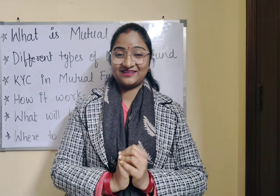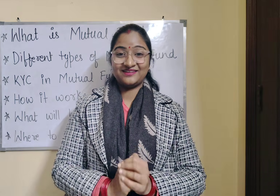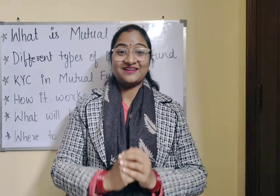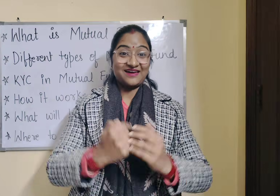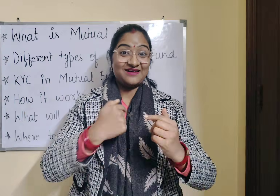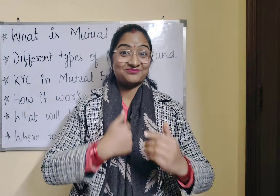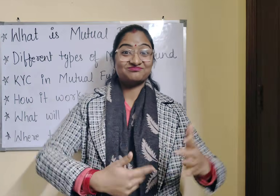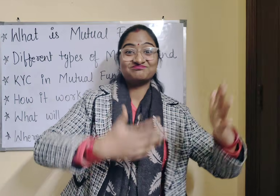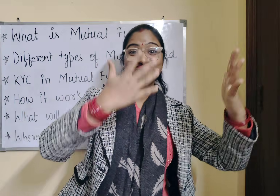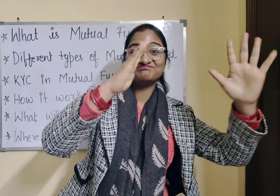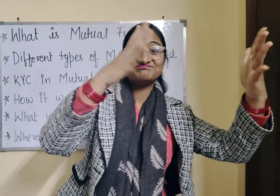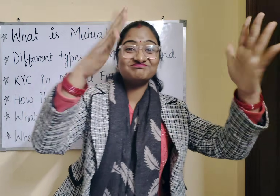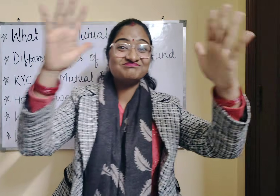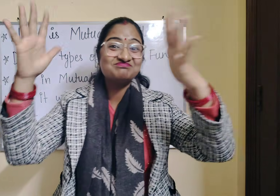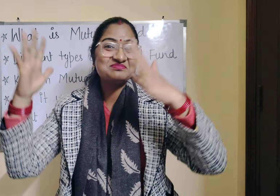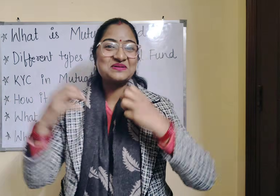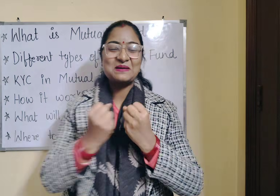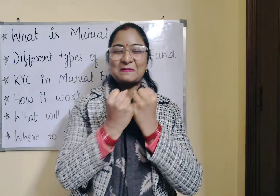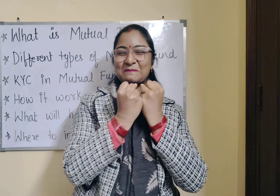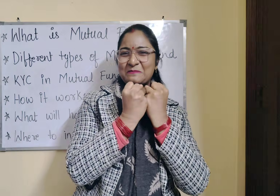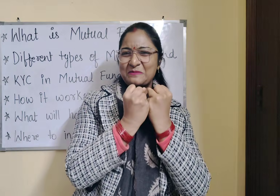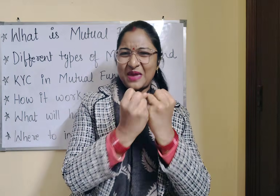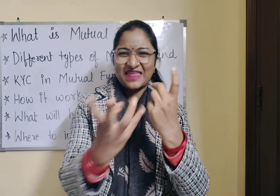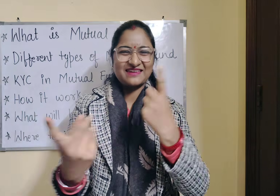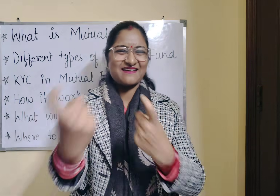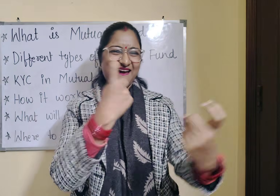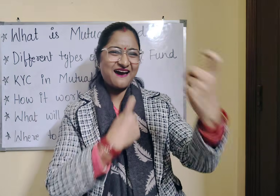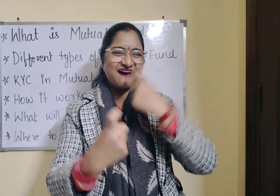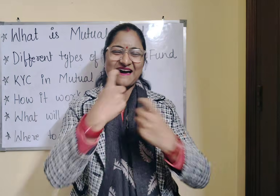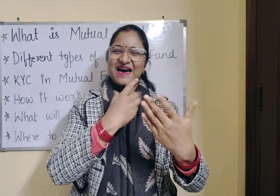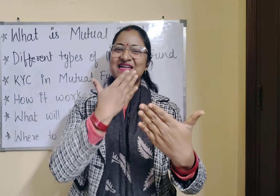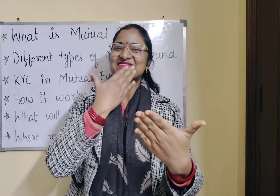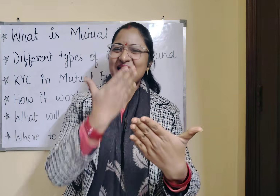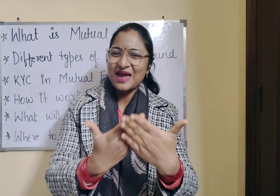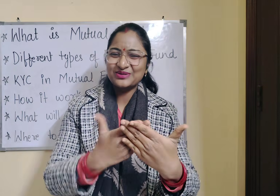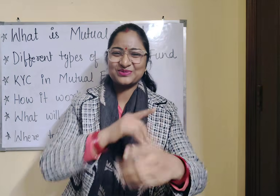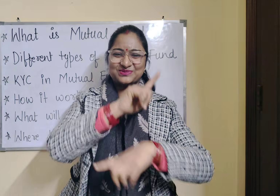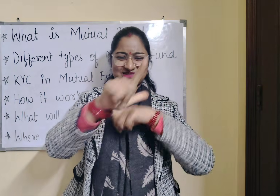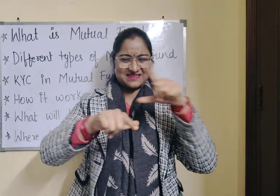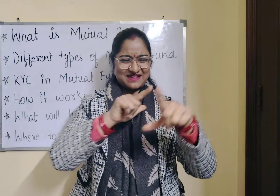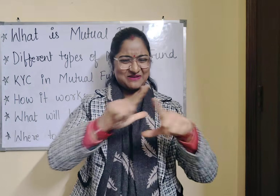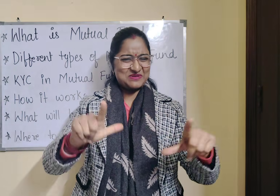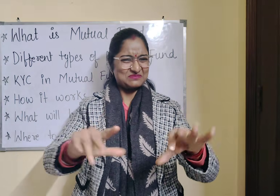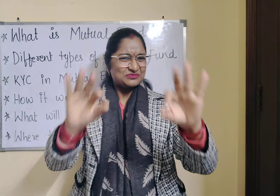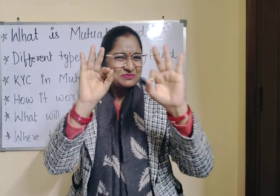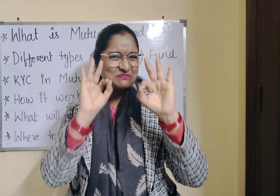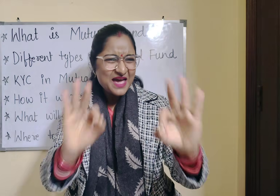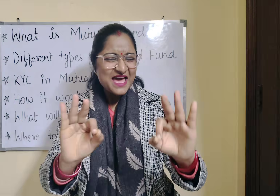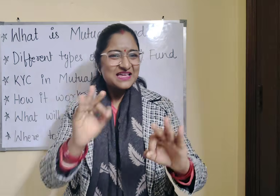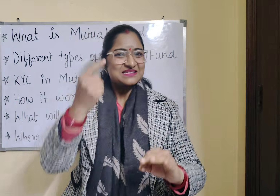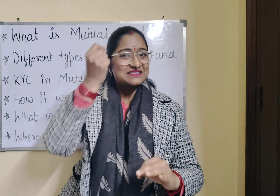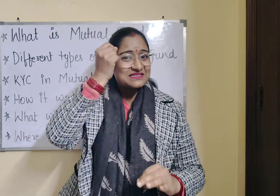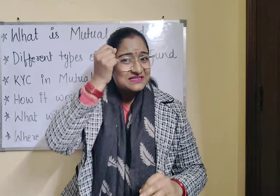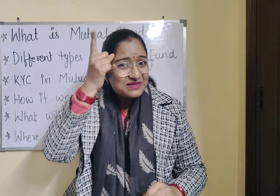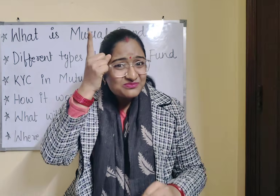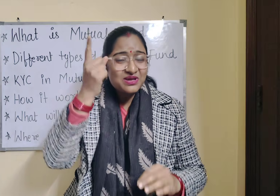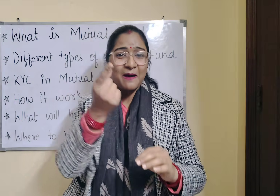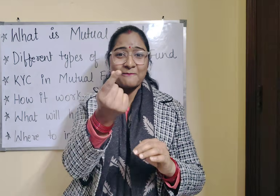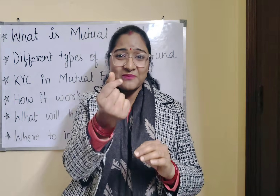जो आप स्क्रीन पे देख पा रहे हैं। और मैं सबसे पहले तो आप सबके लिए खूब तालियां बजाना चाहती हूँ जो आप लोग मुझे कहते हैं कि मेरी